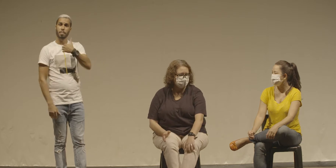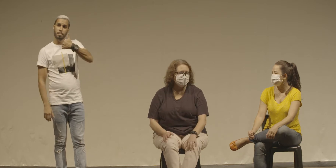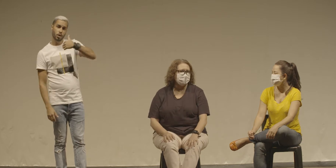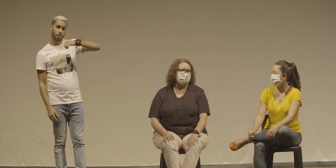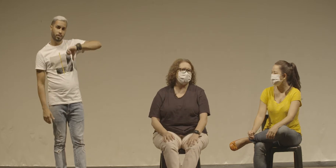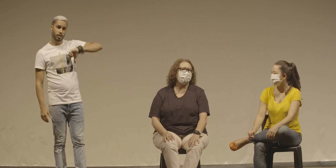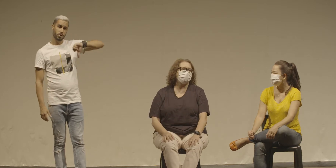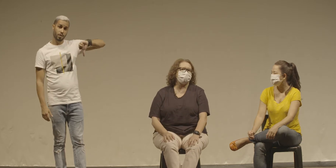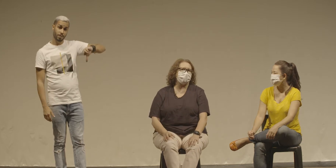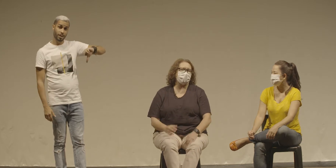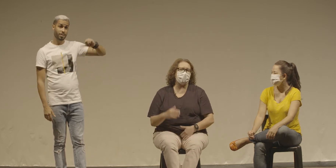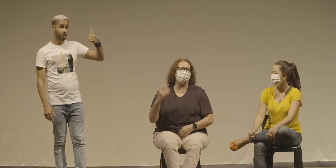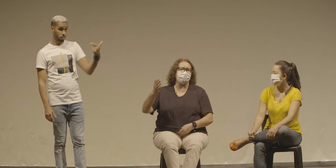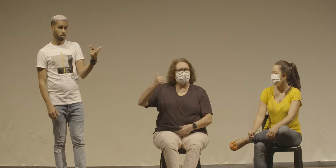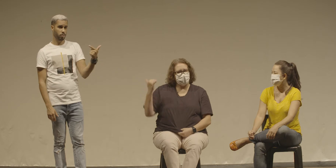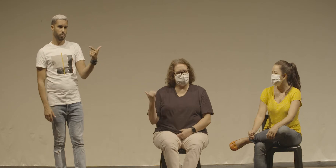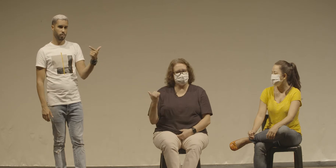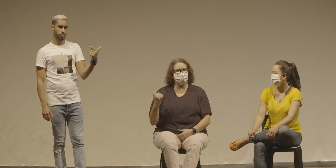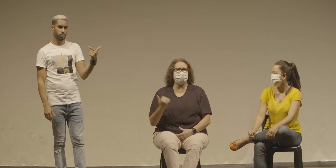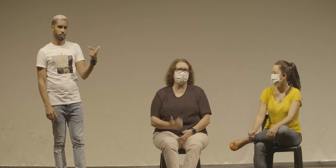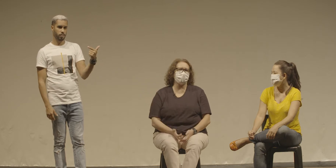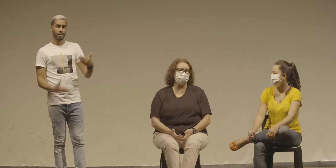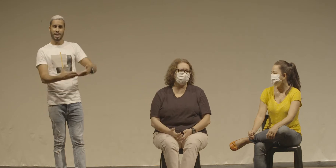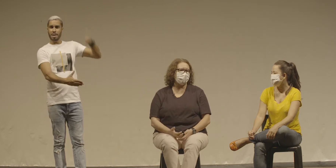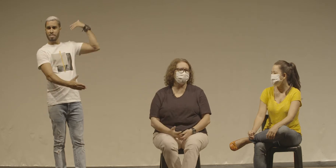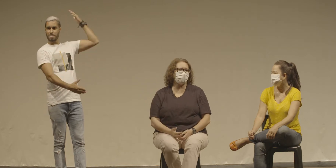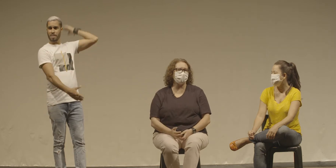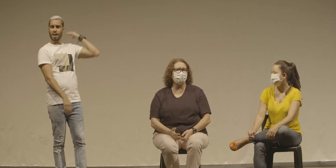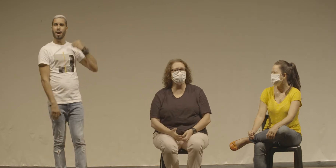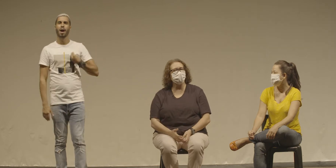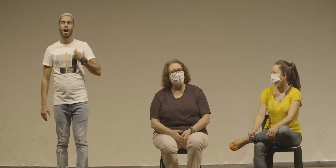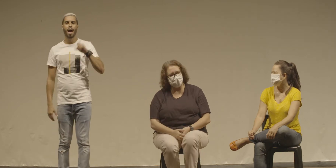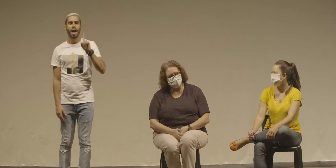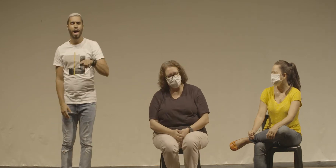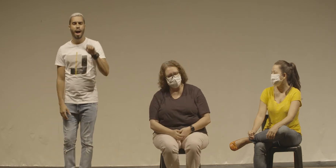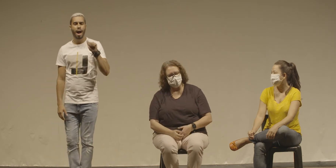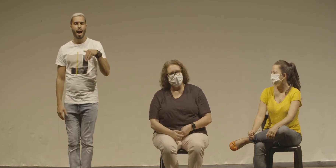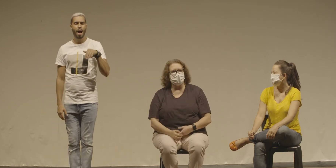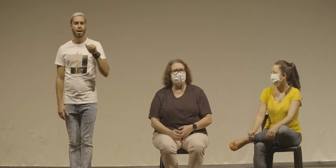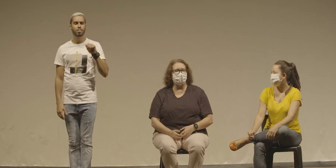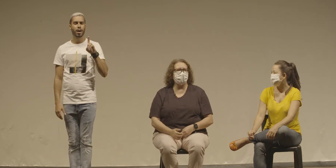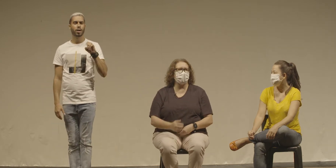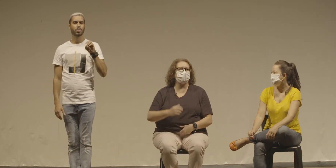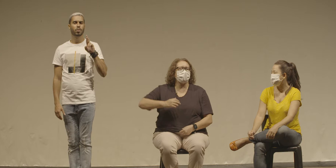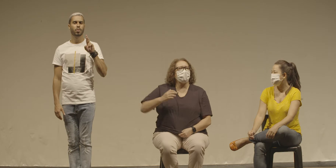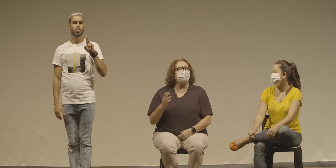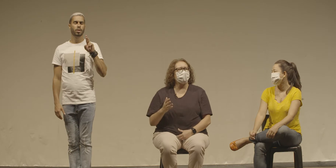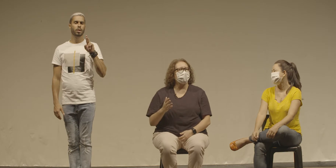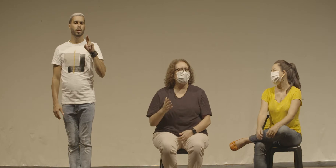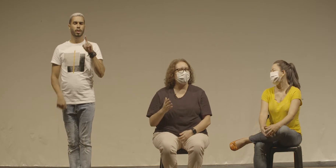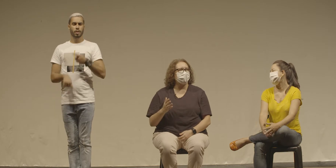só. Então, na época delas, tinha o que chamavam de amadorismo marrom,